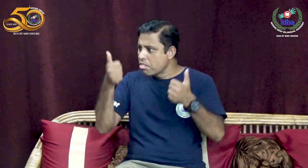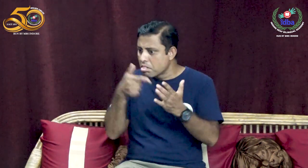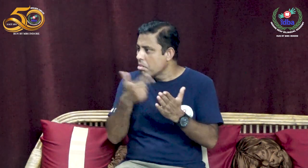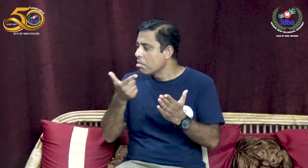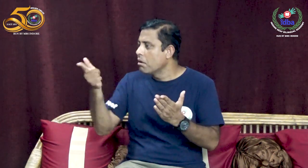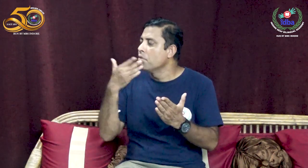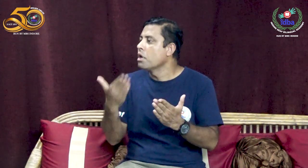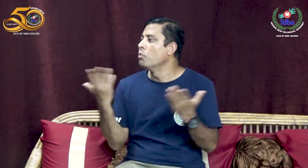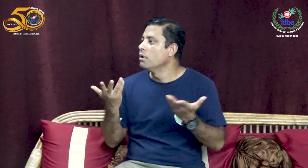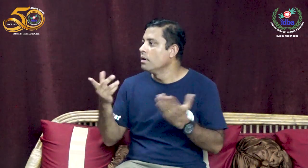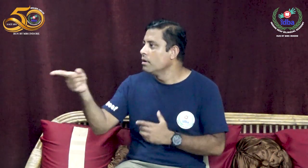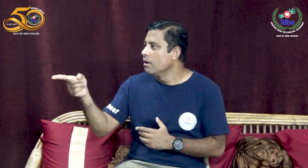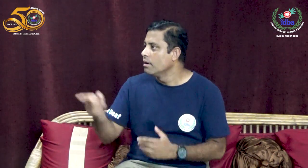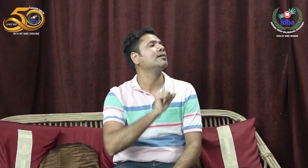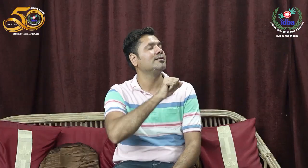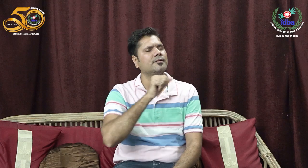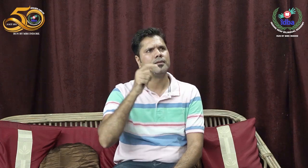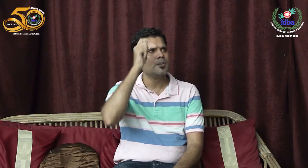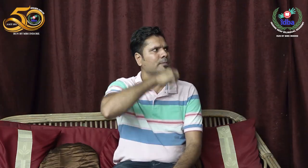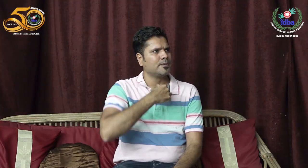अनुश्री मैम ने पढ़ाया तो आपने थैंक कैसे किया?